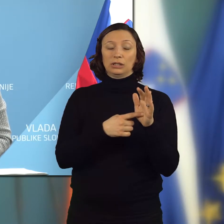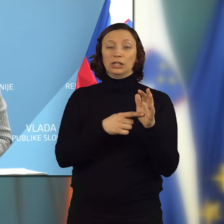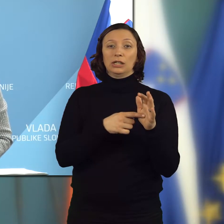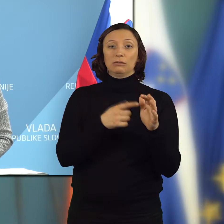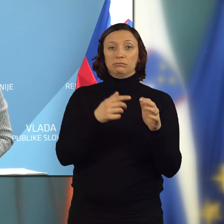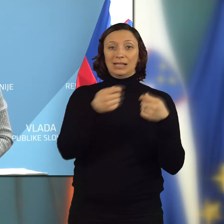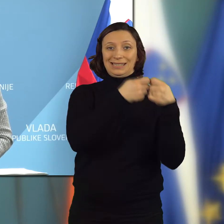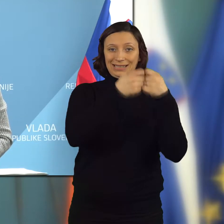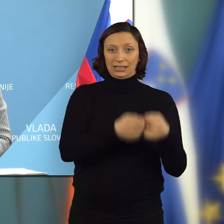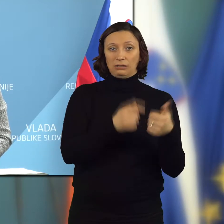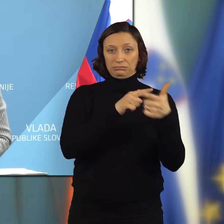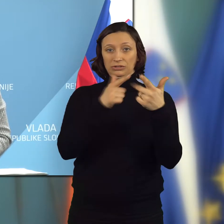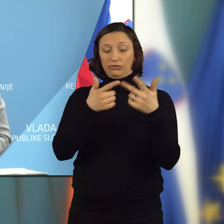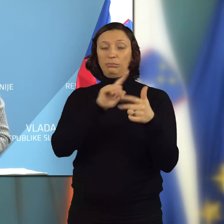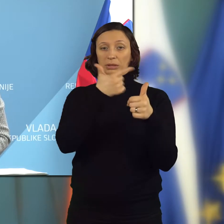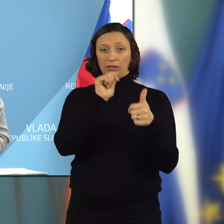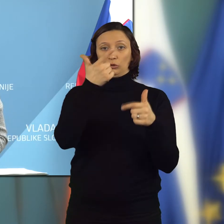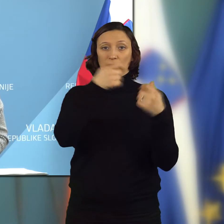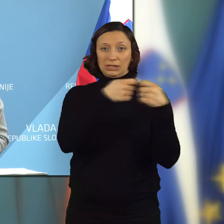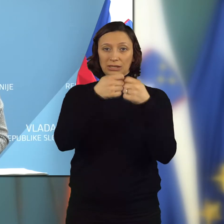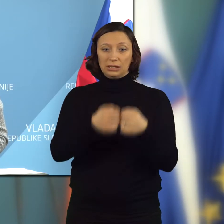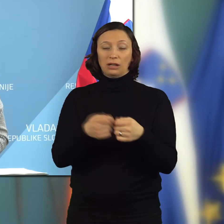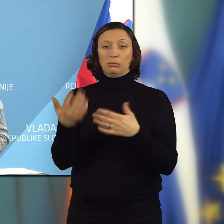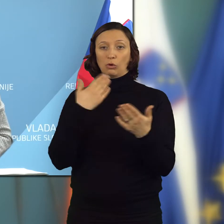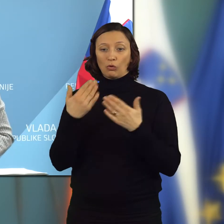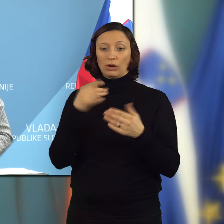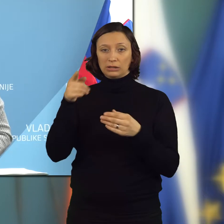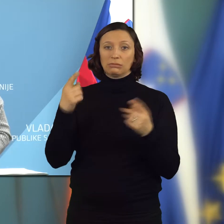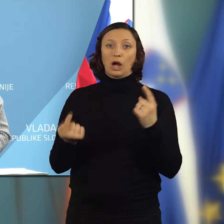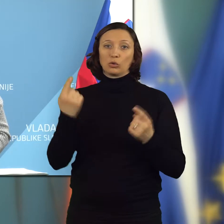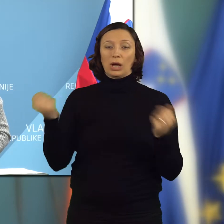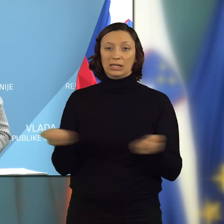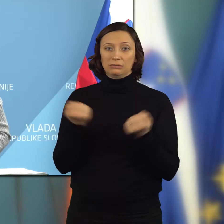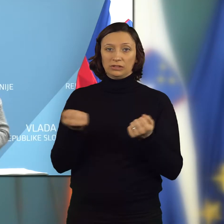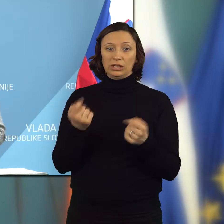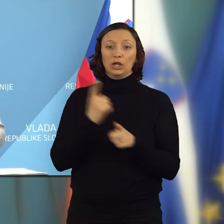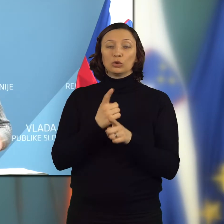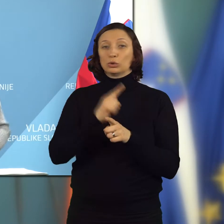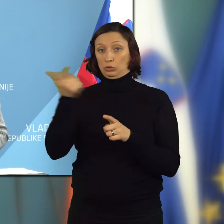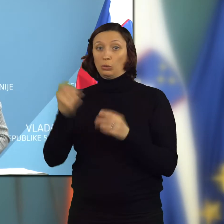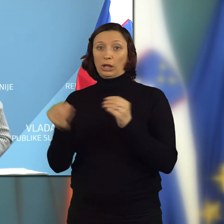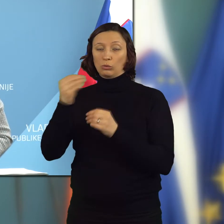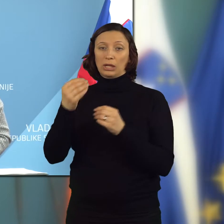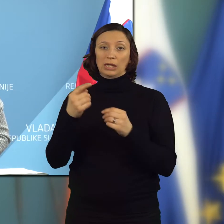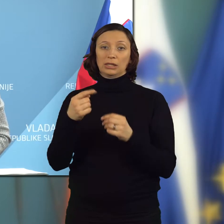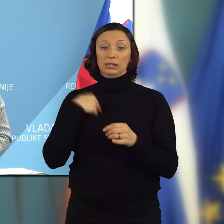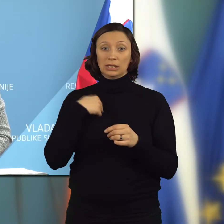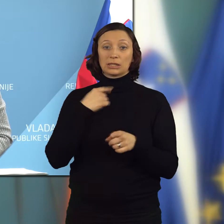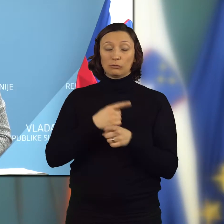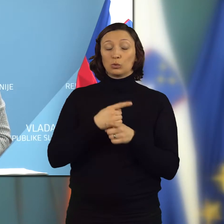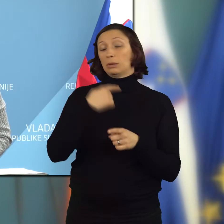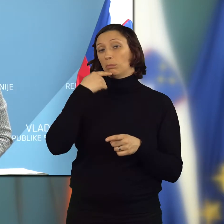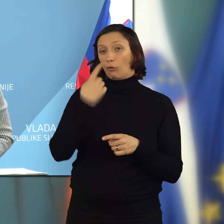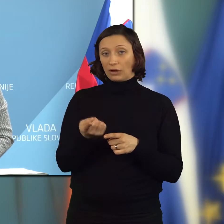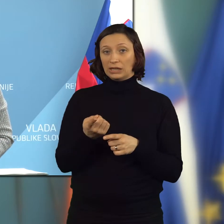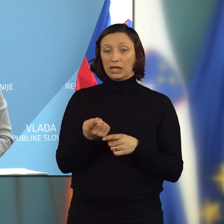predstavniki drugega sindikata, kjer smo obravnavali zadeve, ki so bile aktualne, tudi še katere druge, kjer sem